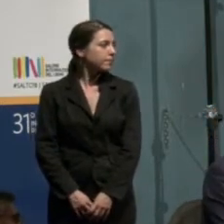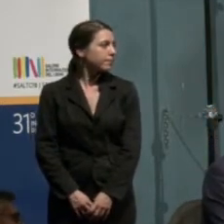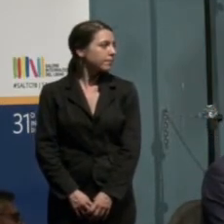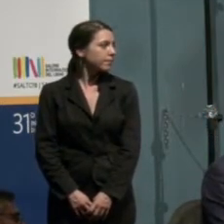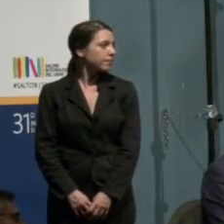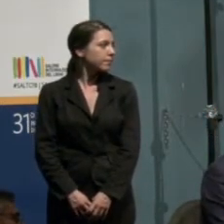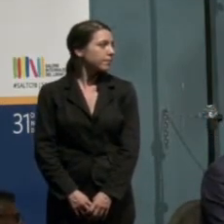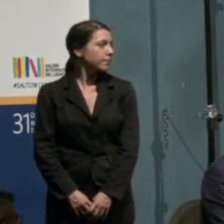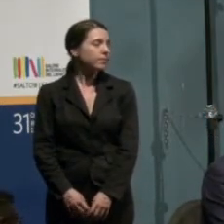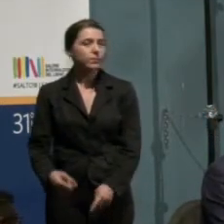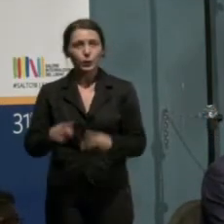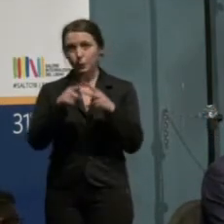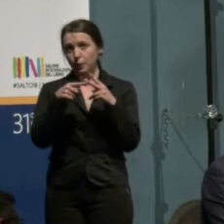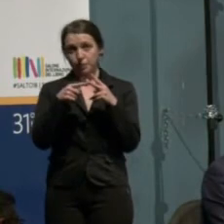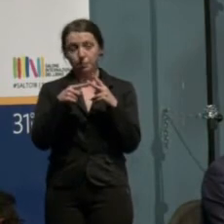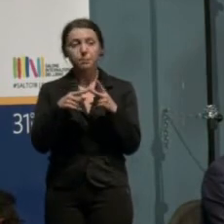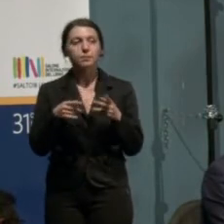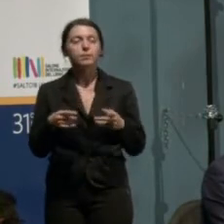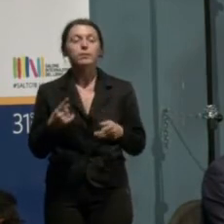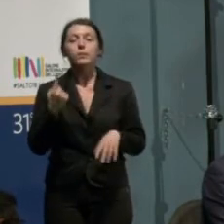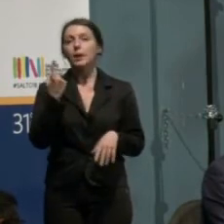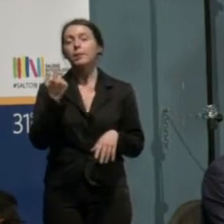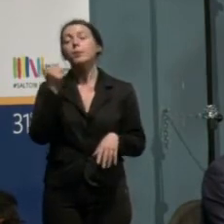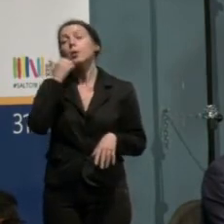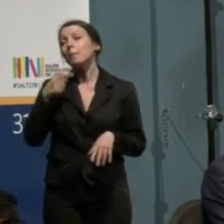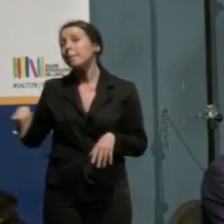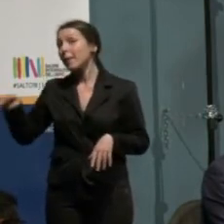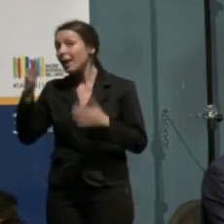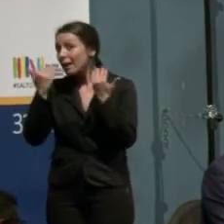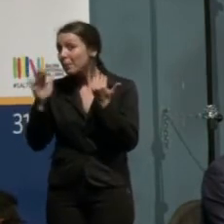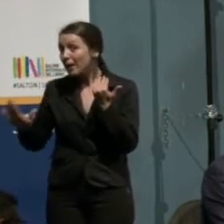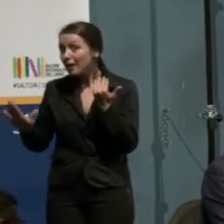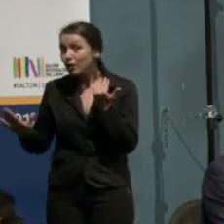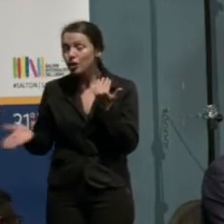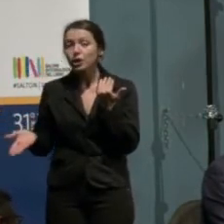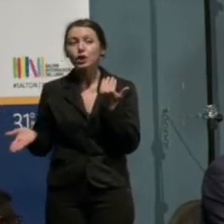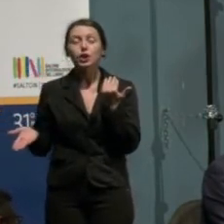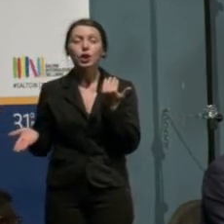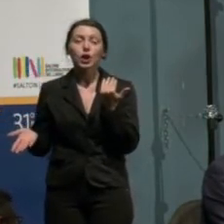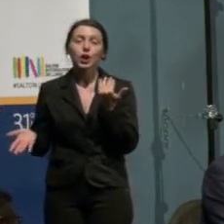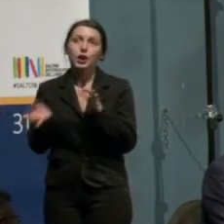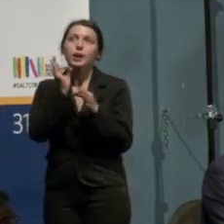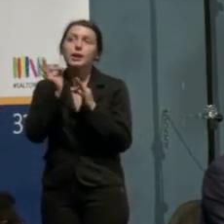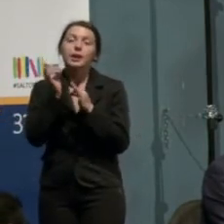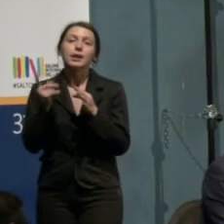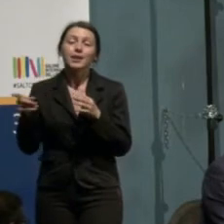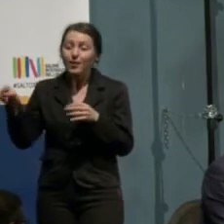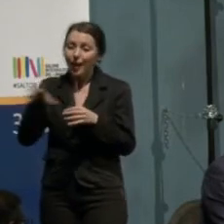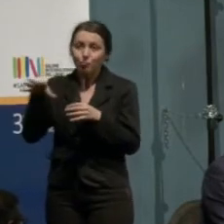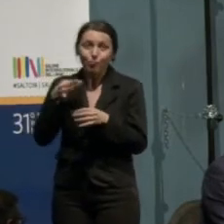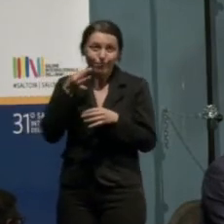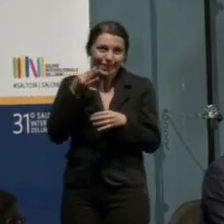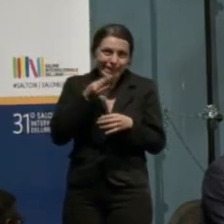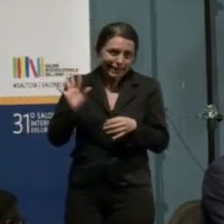due cose una le mamme egiziane quelle che insomma trovano il modo di scriverci